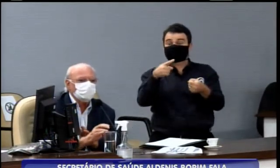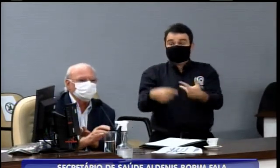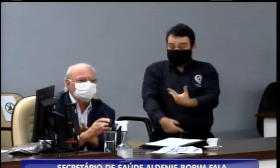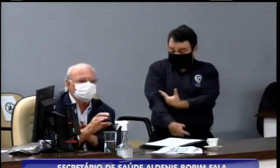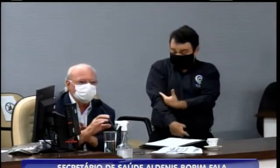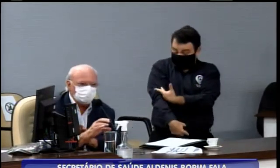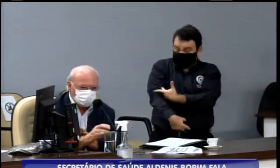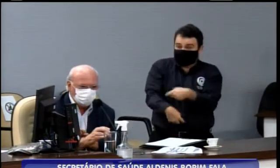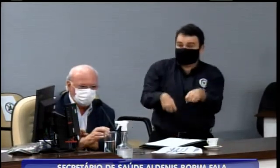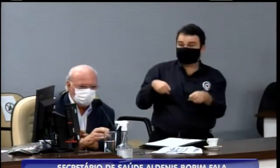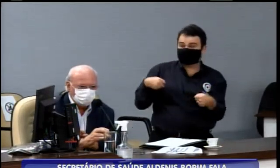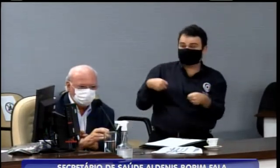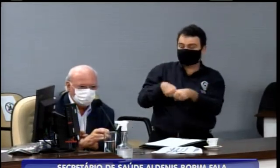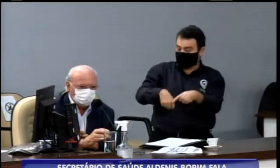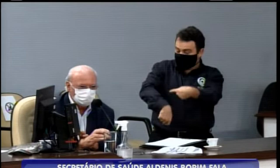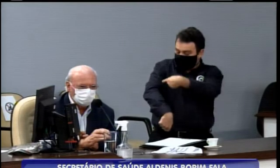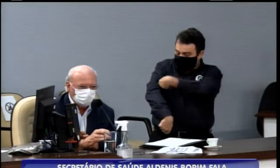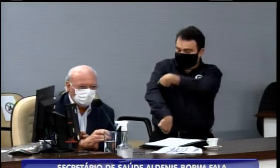para a colocação de um pino.